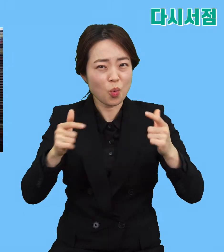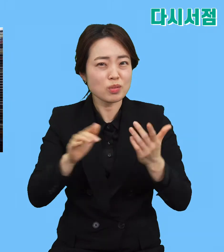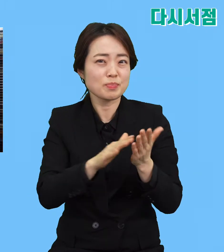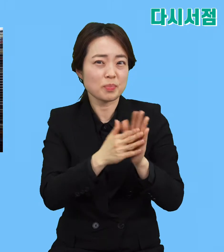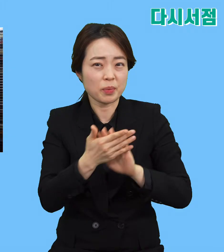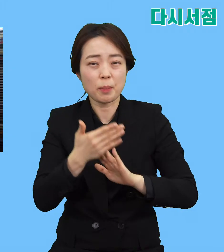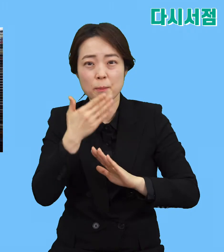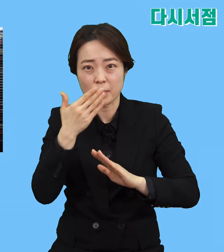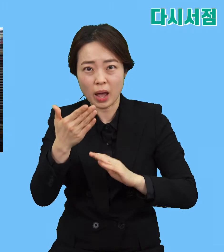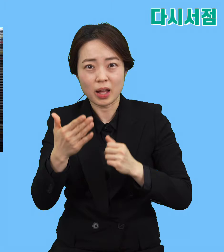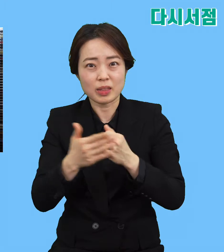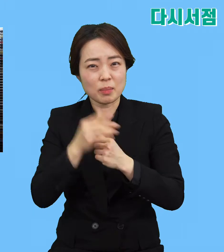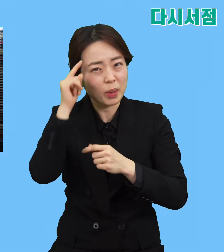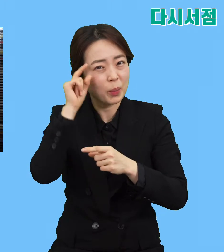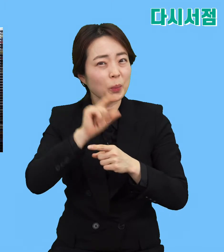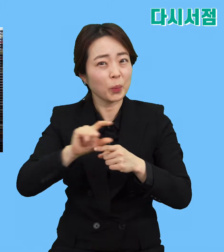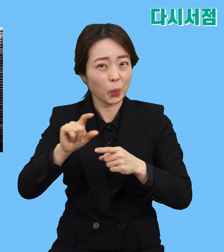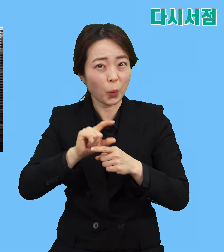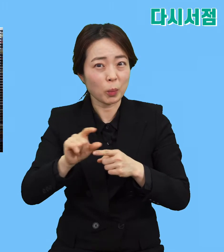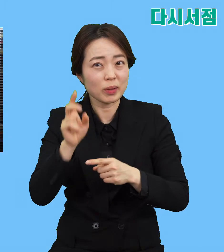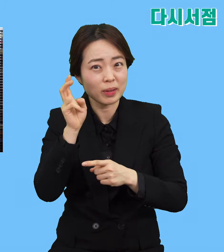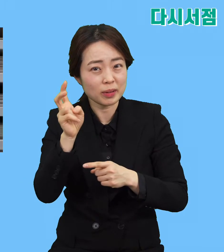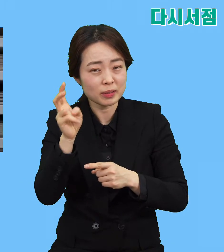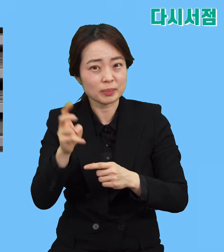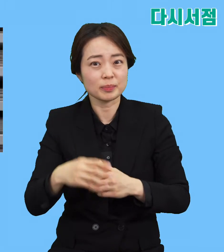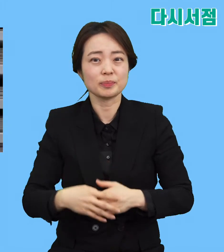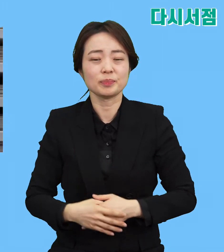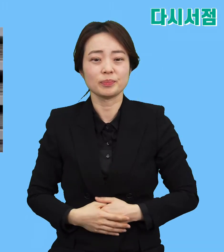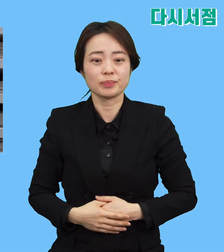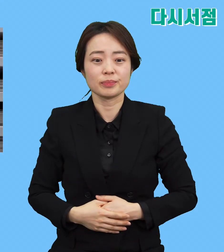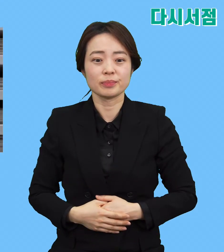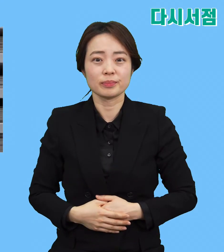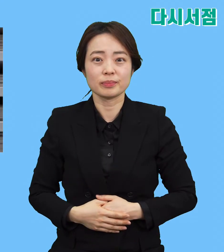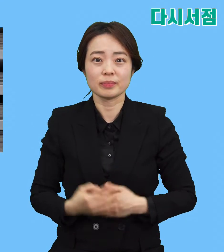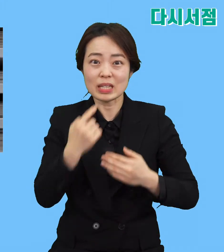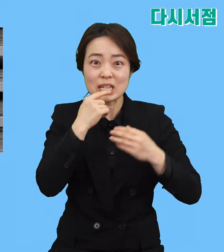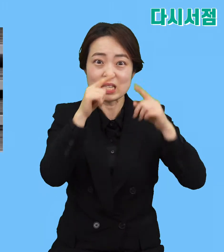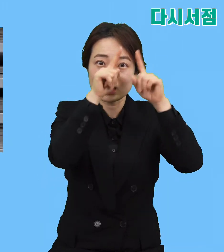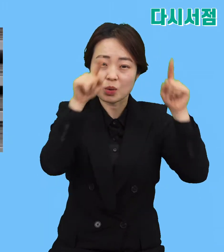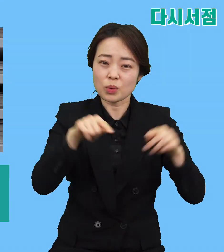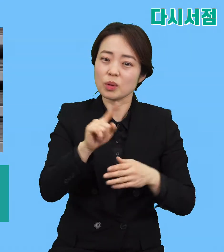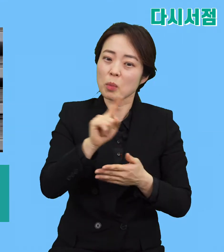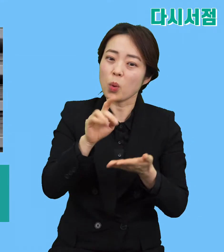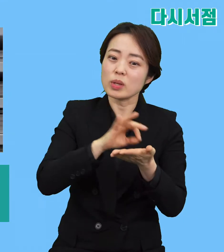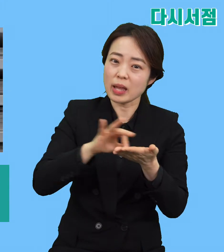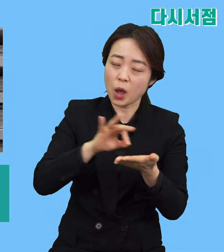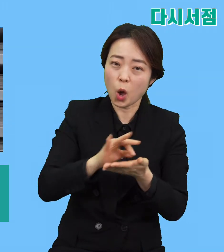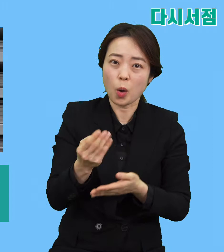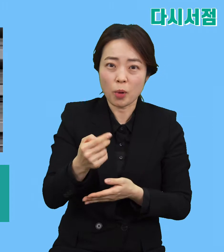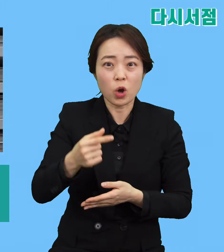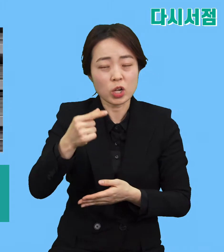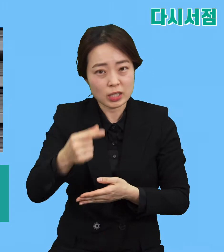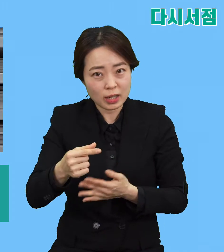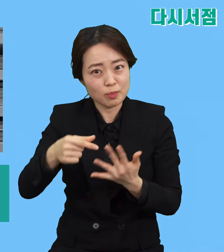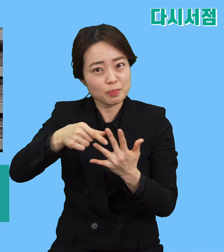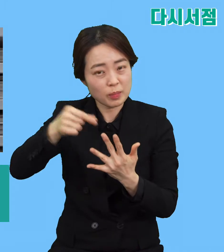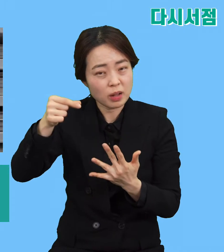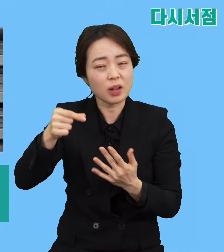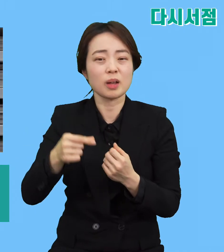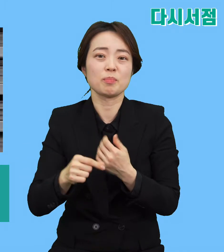때문에 아무래도 고민이 될 수밖에 없는데요. 어떤 종이로 인쇄하고 몇 그램의 종이를